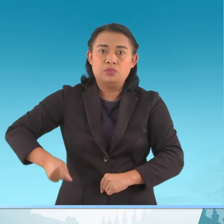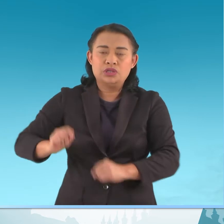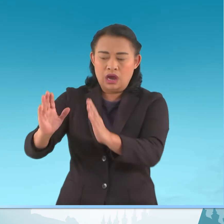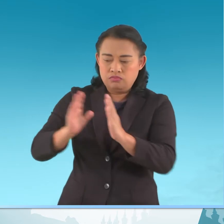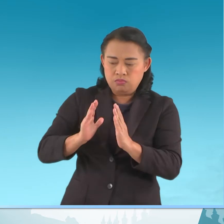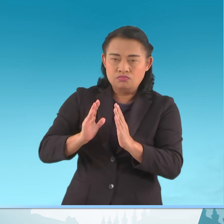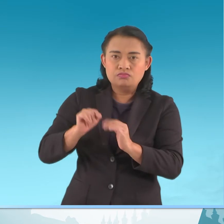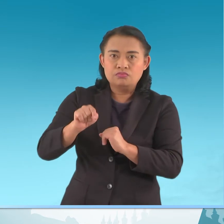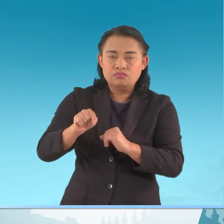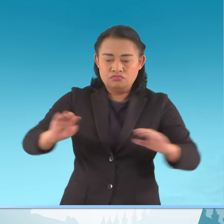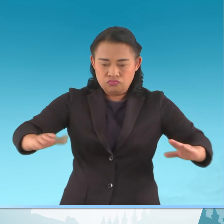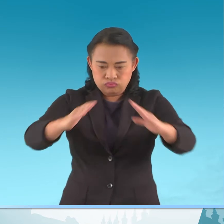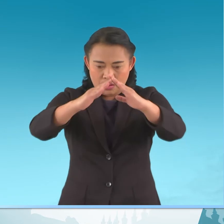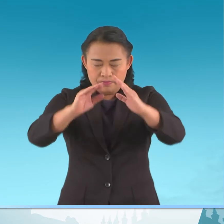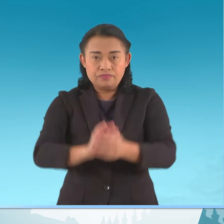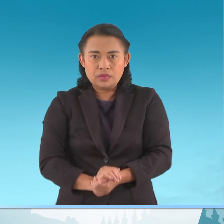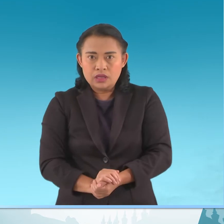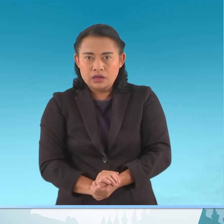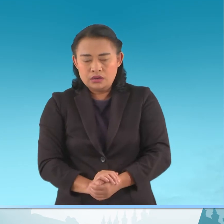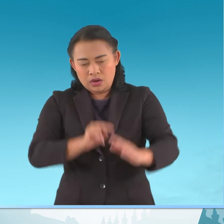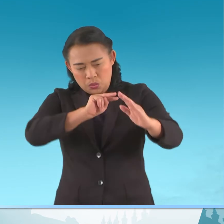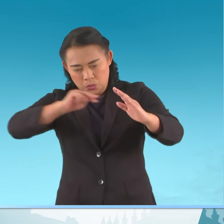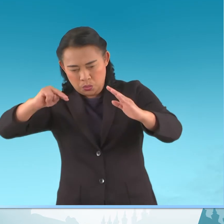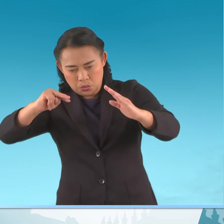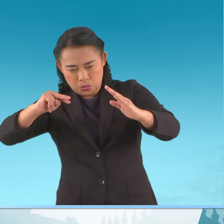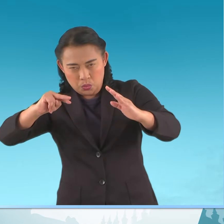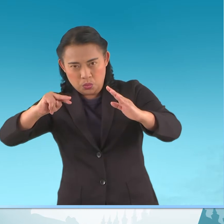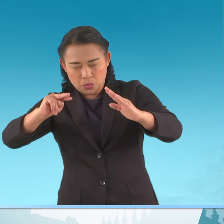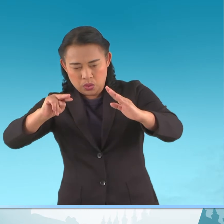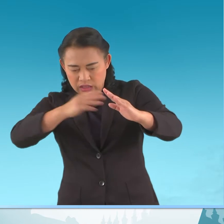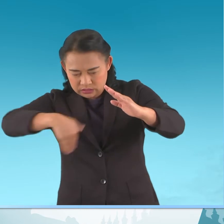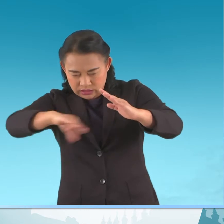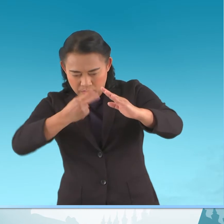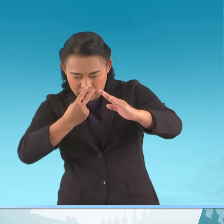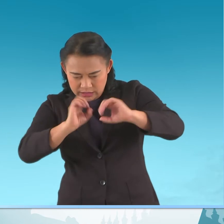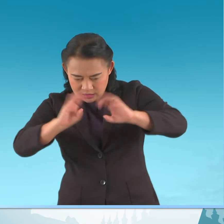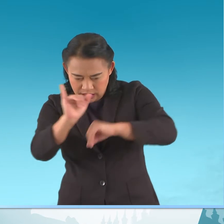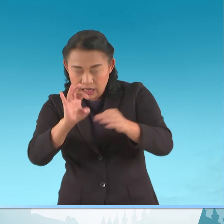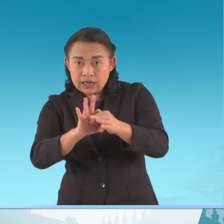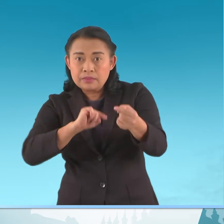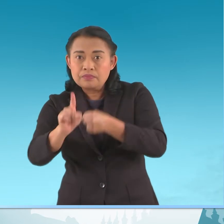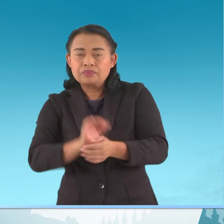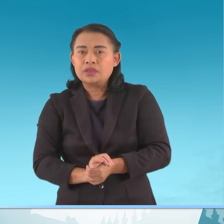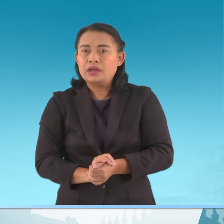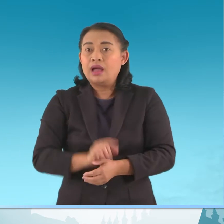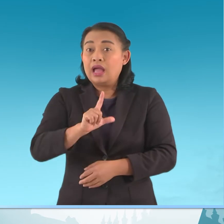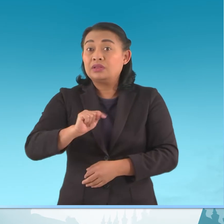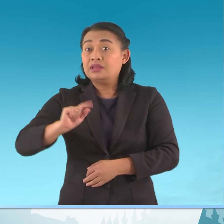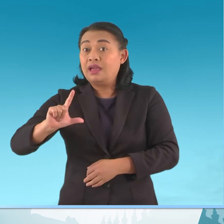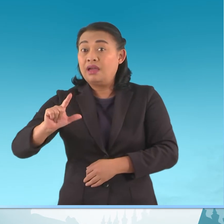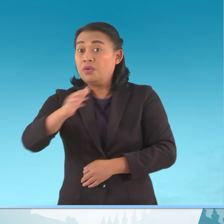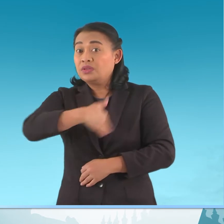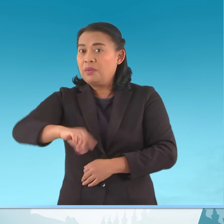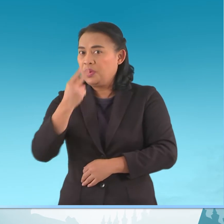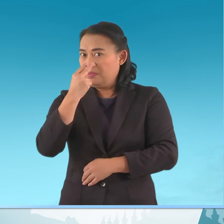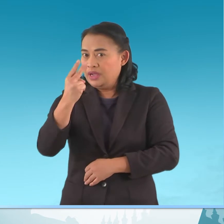มานะครับเราดูจากด้านนอกตรงนี้อาจยังไม่เห็นภาพทั้งหมดนะฮะเดี๋ยวผมพาเพื่อนๆชาว LT LTพายกล้องท่องลาวขึ้น